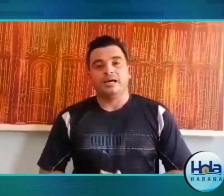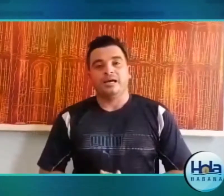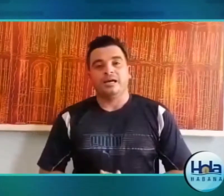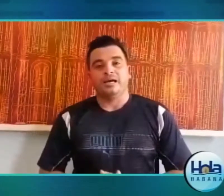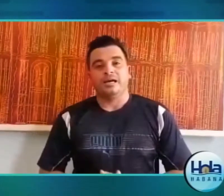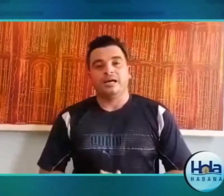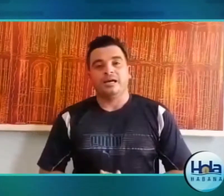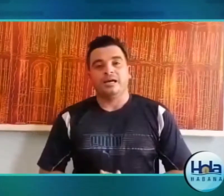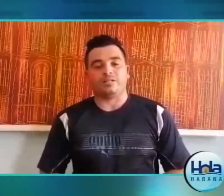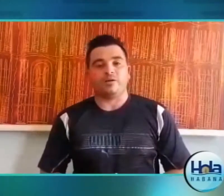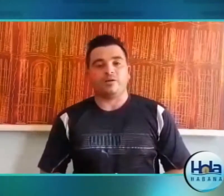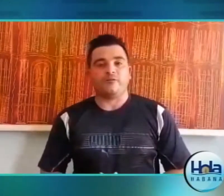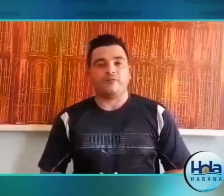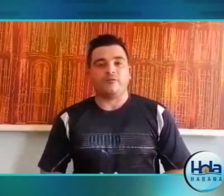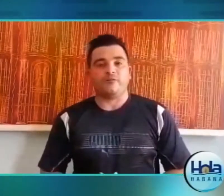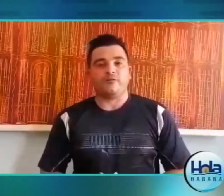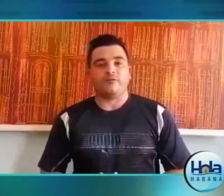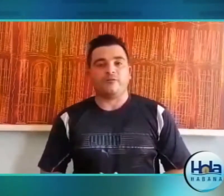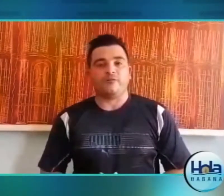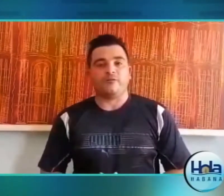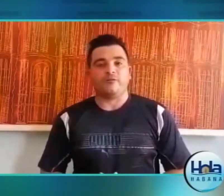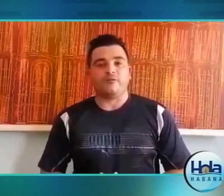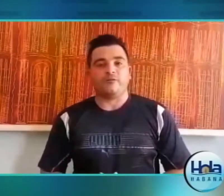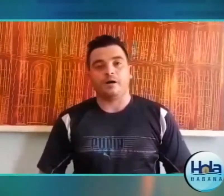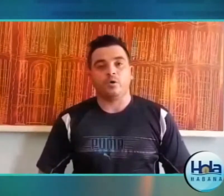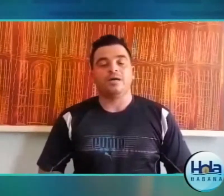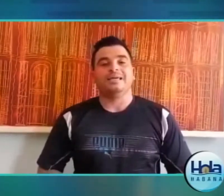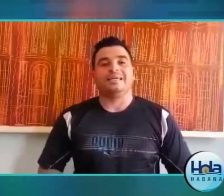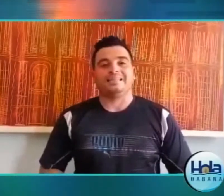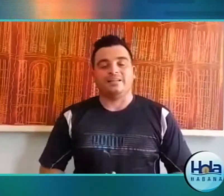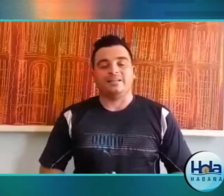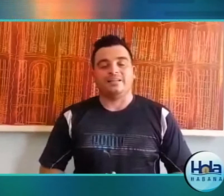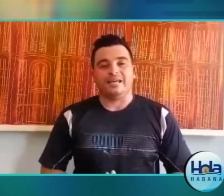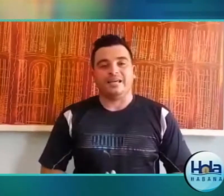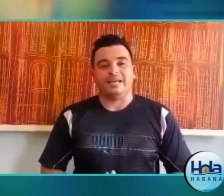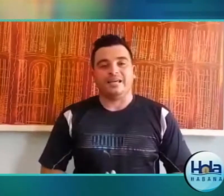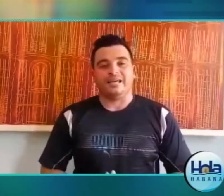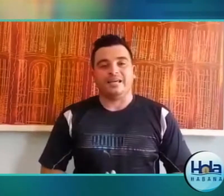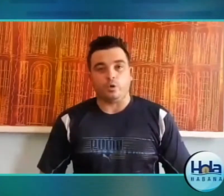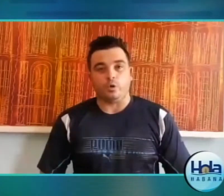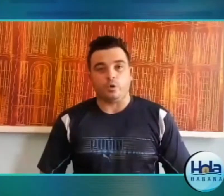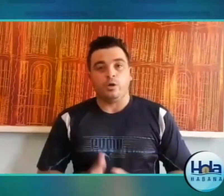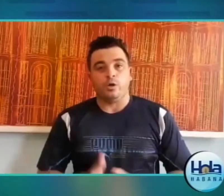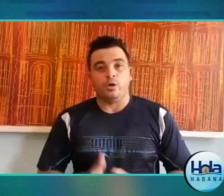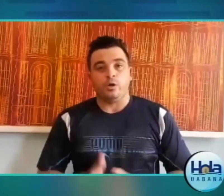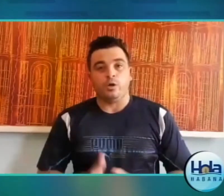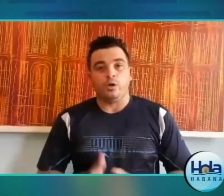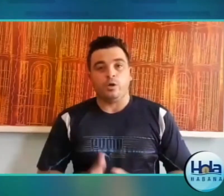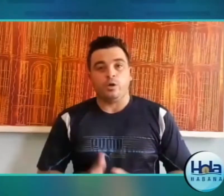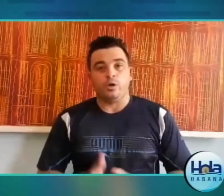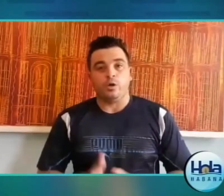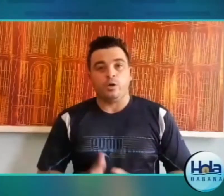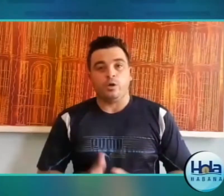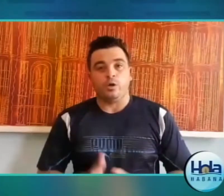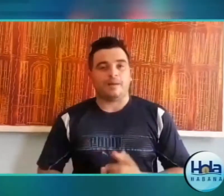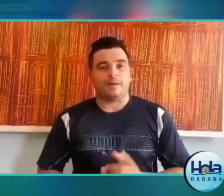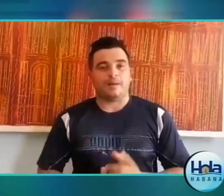este clasificatorio que se va a efectuar a partir del 31 de mayo y hasta el día 5 de julio. Le proponemos a ustedes que no se pierda a partir de